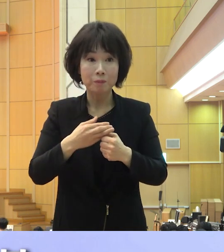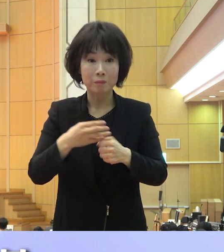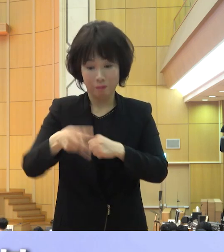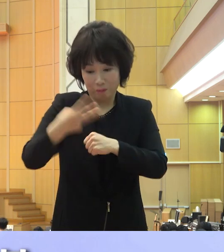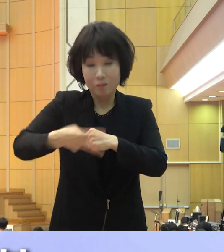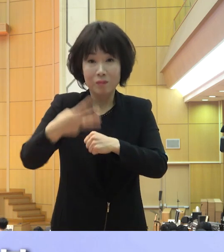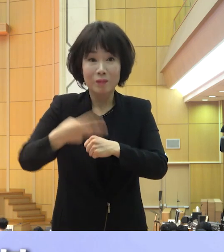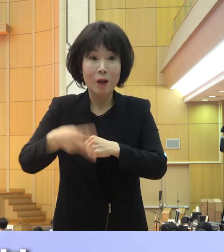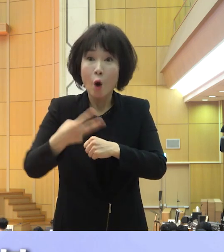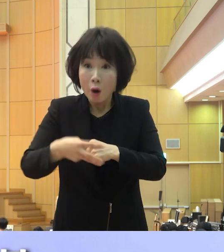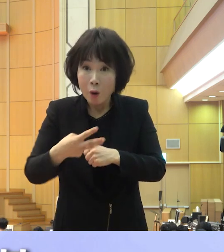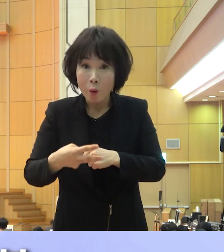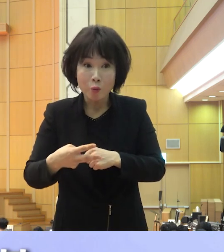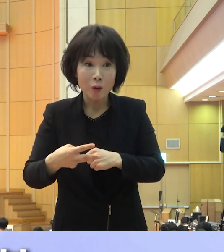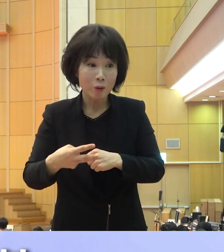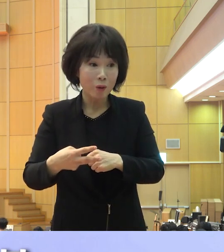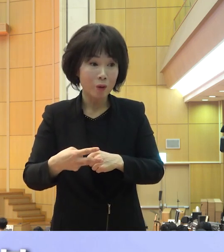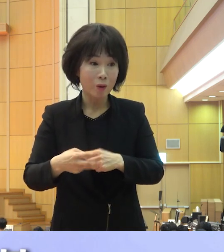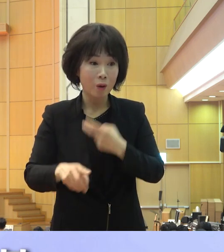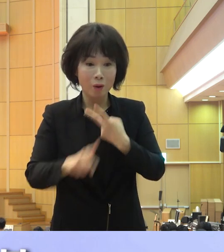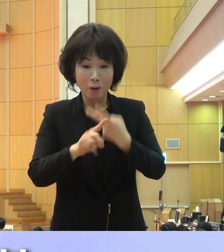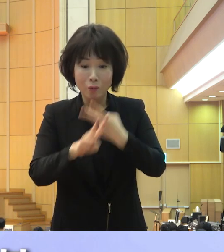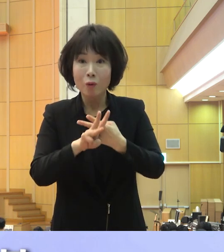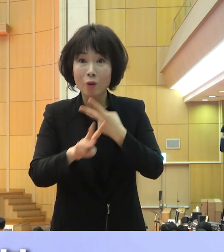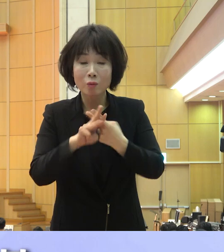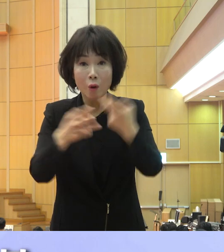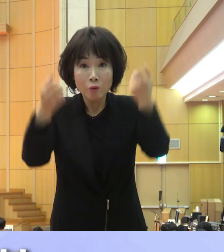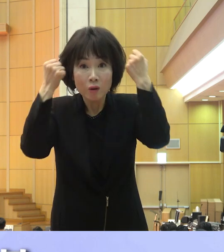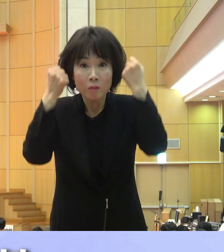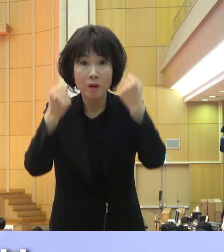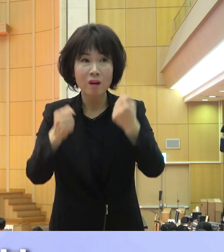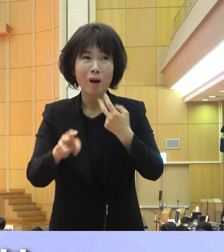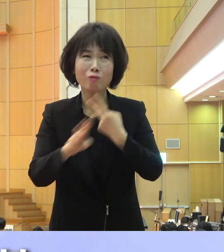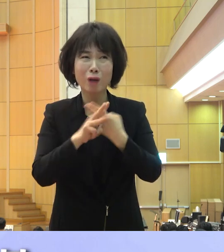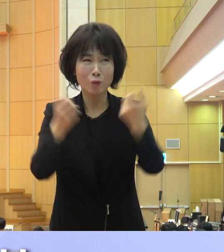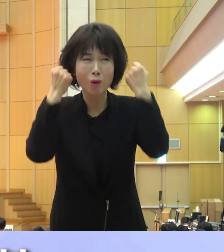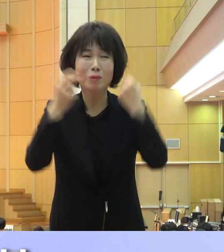목사님, 중학교 졸업장도 없어요. 이런.